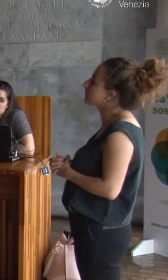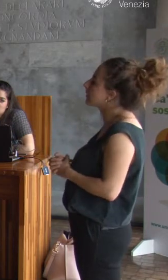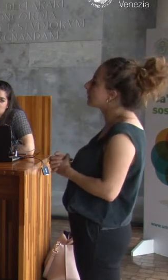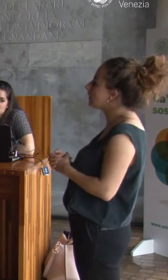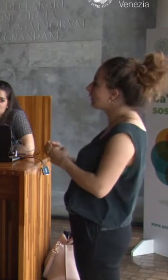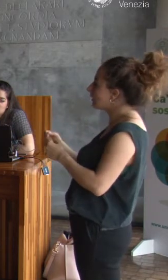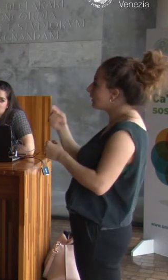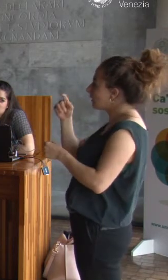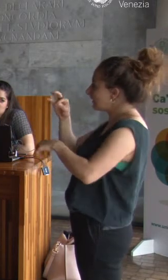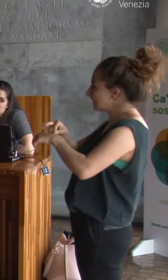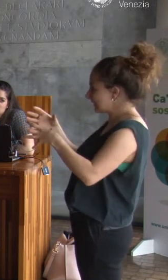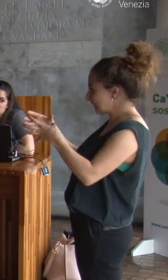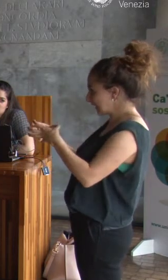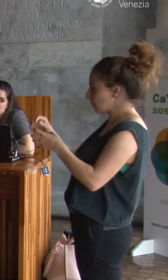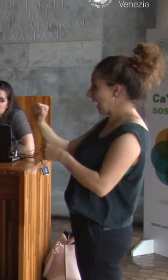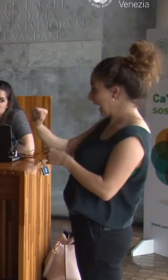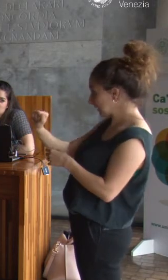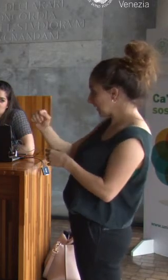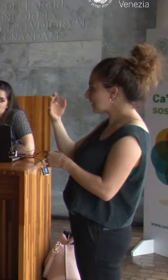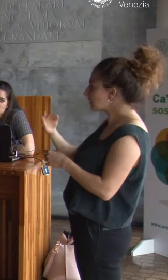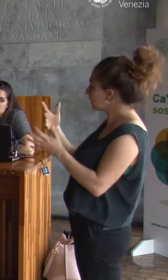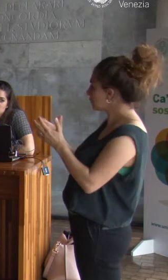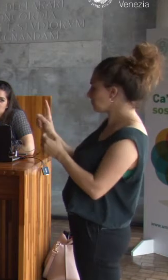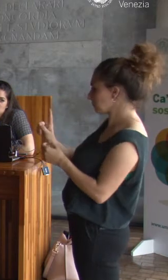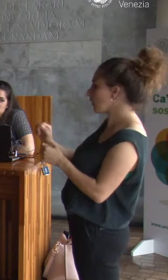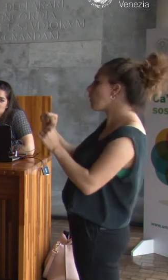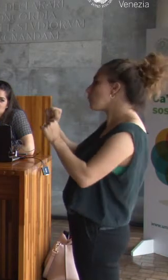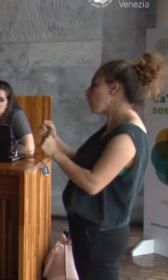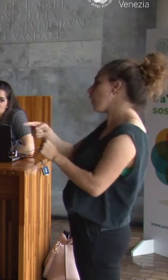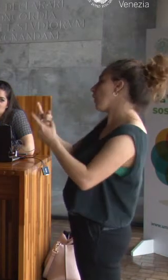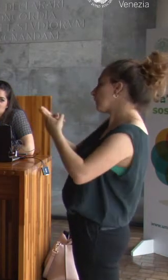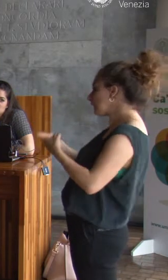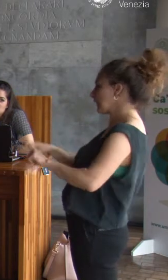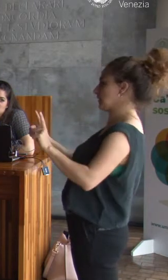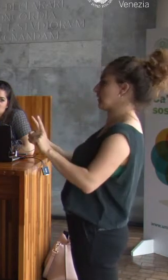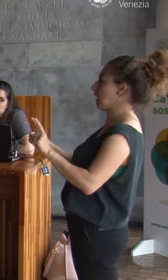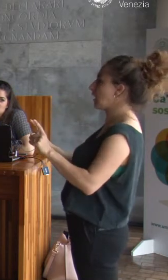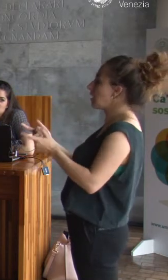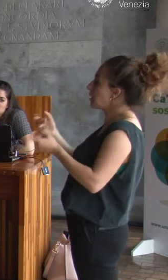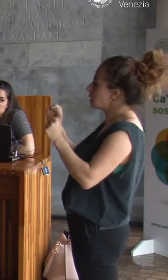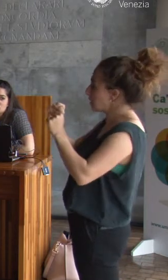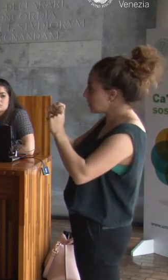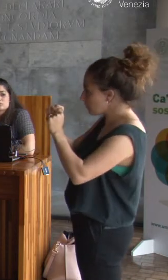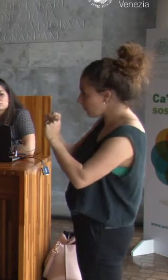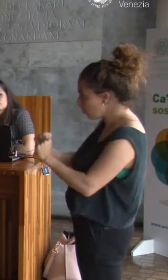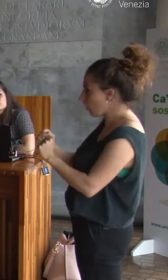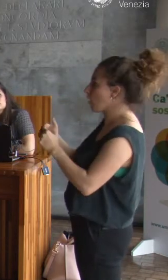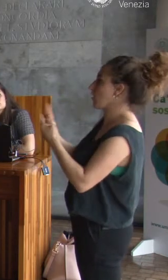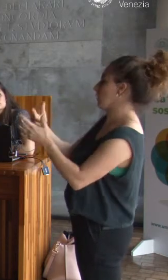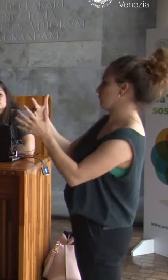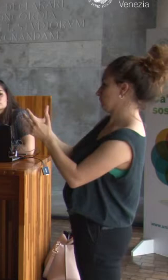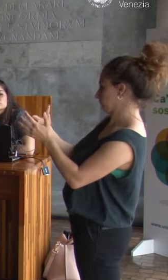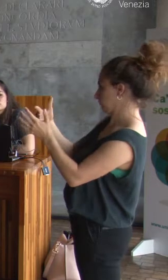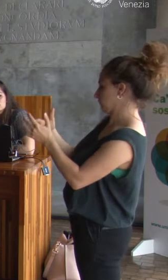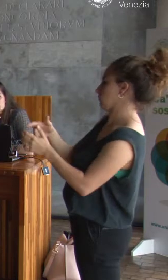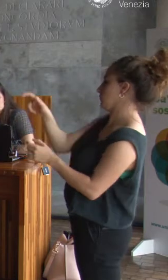non sempre costituisce un disturbo, è una diversità che molte volte comporta un disturbo, cioè